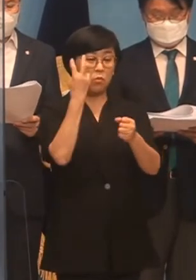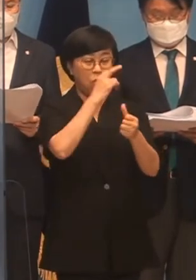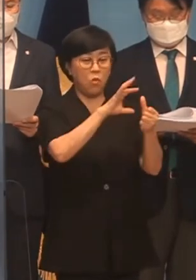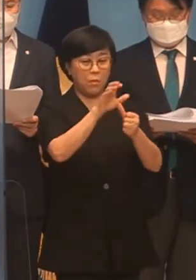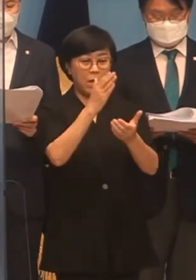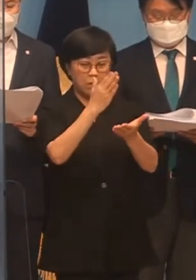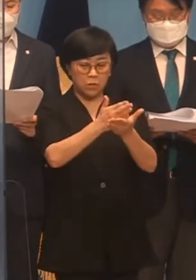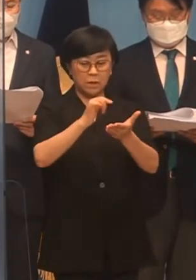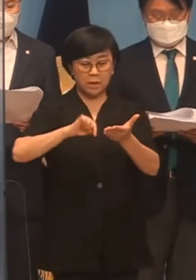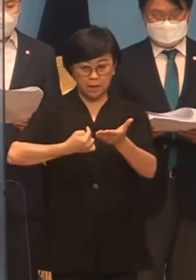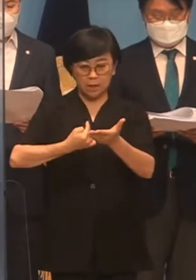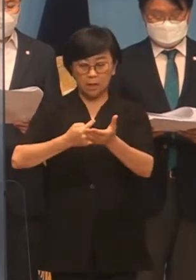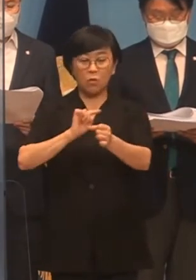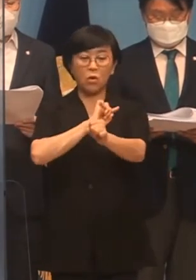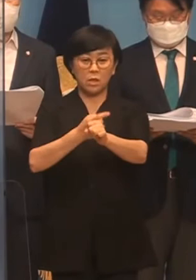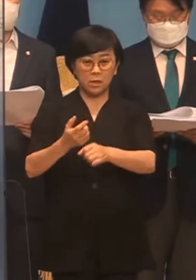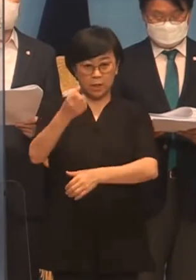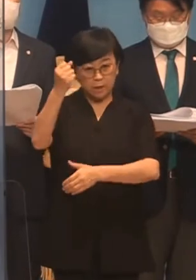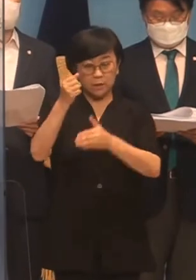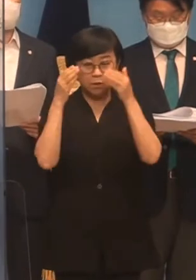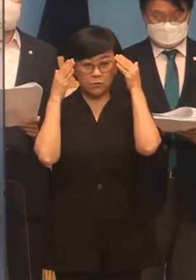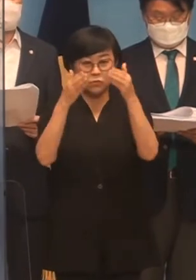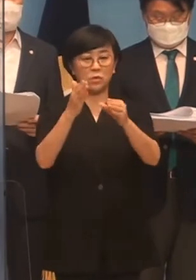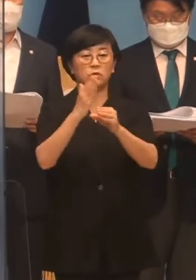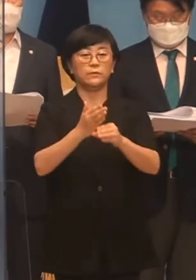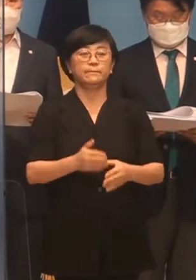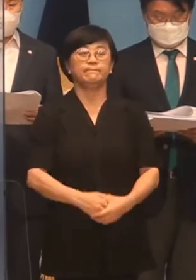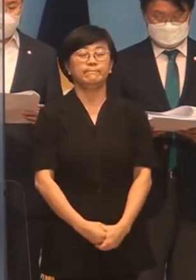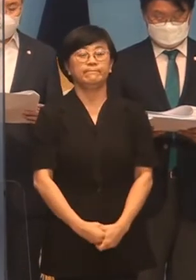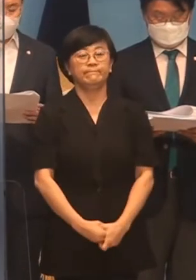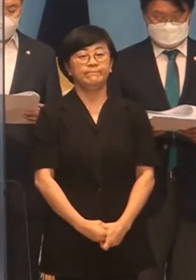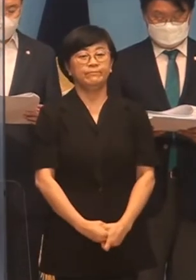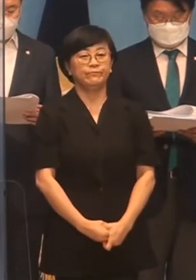대신 자신들의 기득권 유지에 집중하고 있습니다.